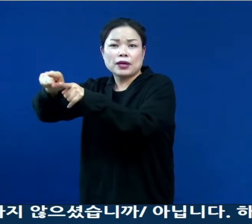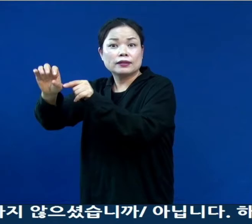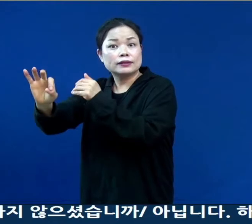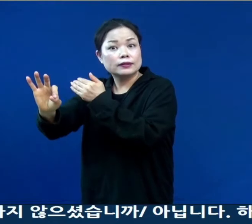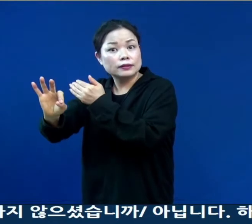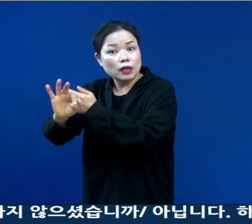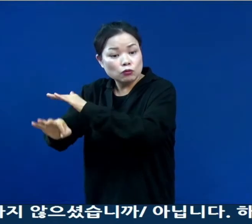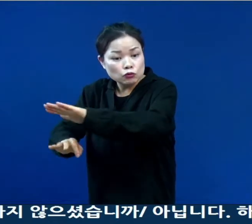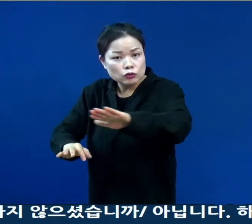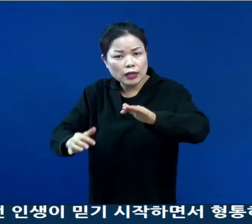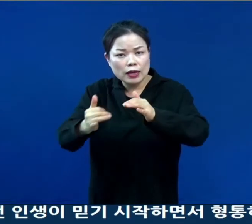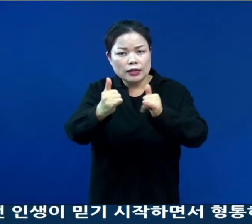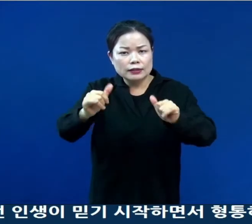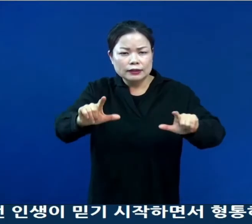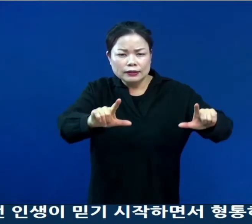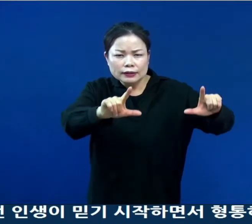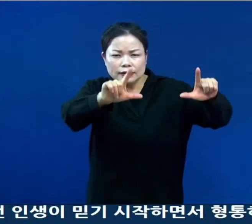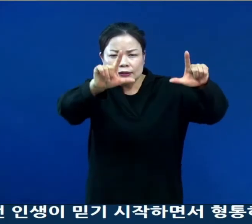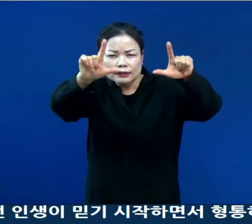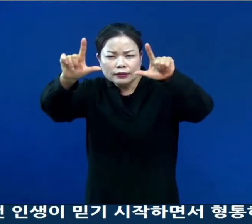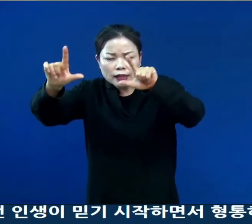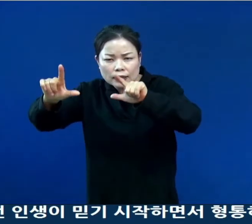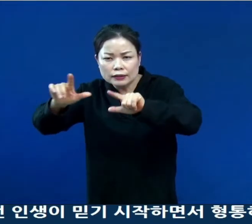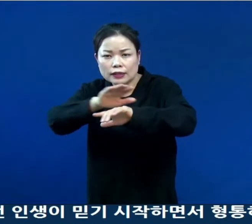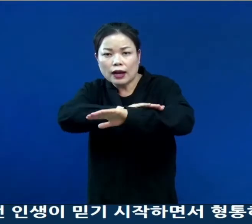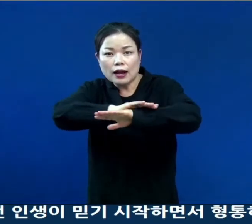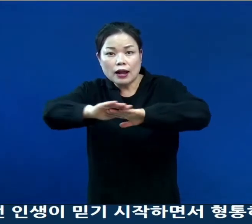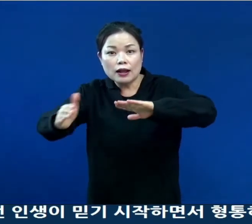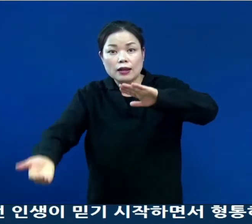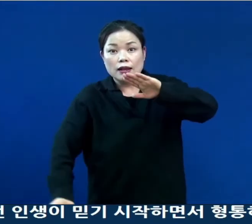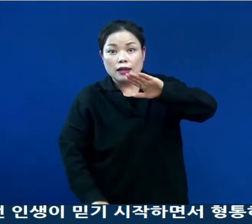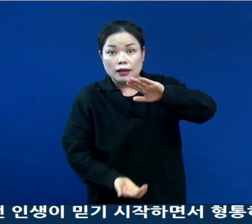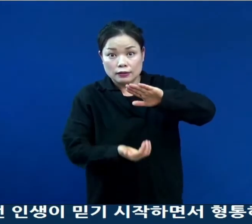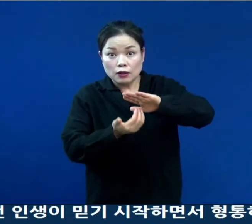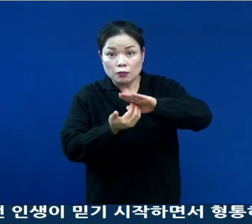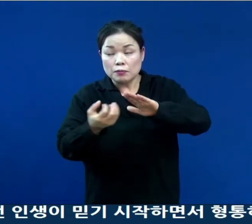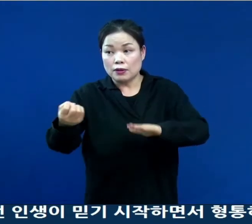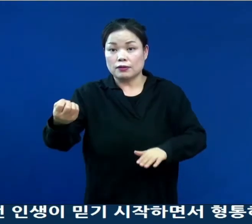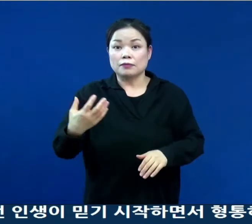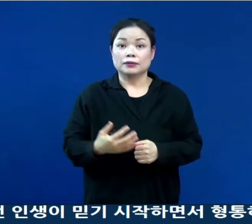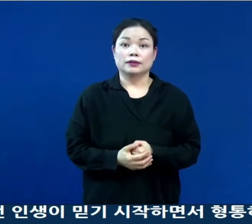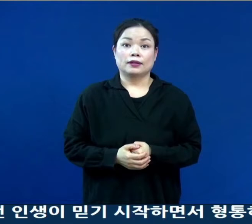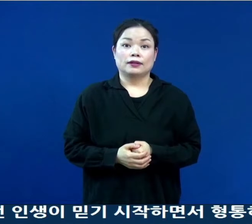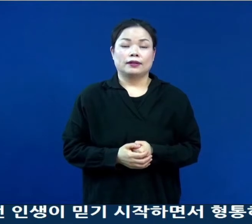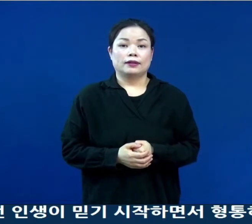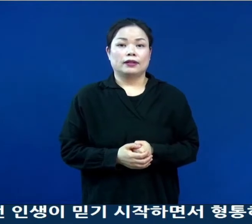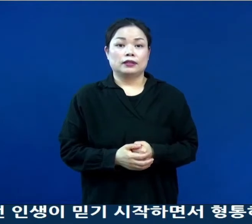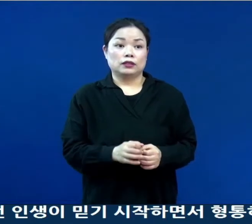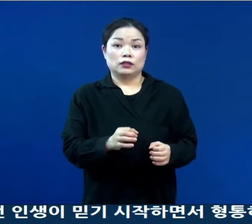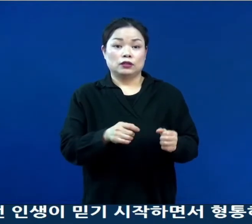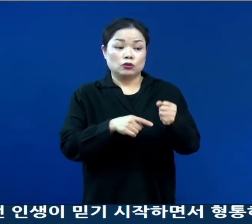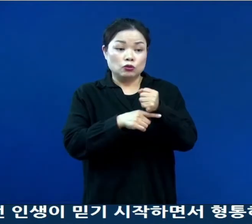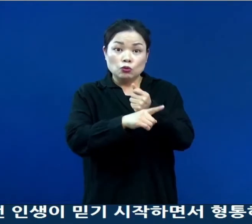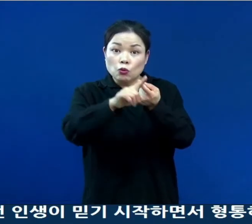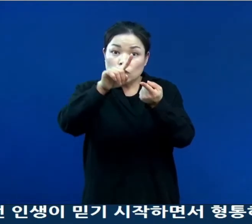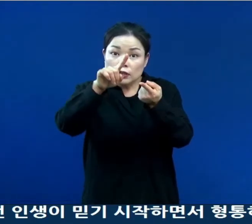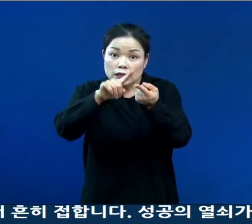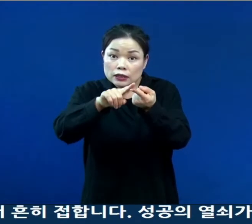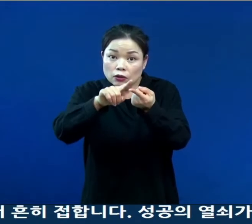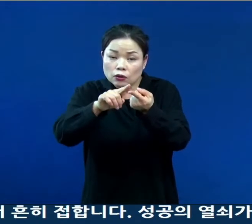해주신다면 우리 인생이 잘 풀리게 된다는 등의 이야기를 우리가 많이들 합니다. 이